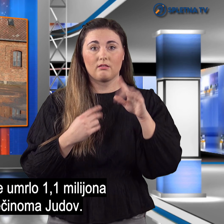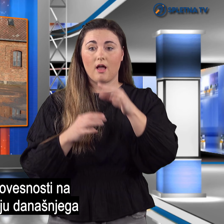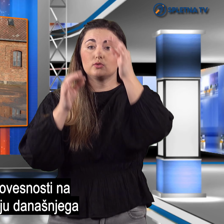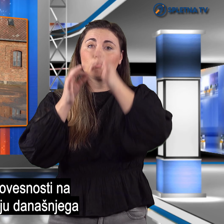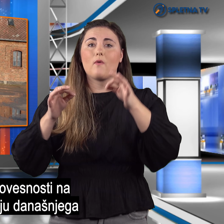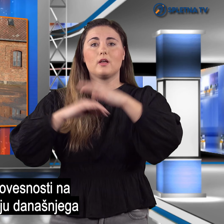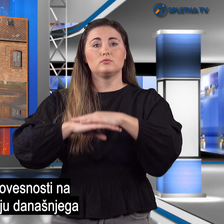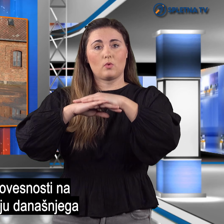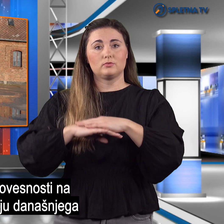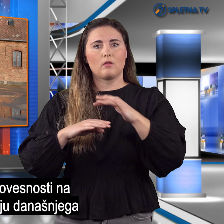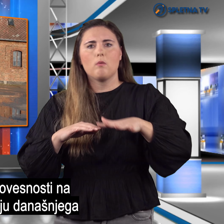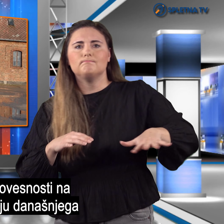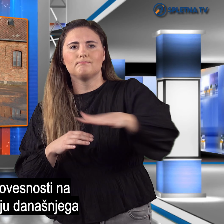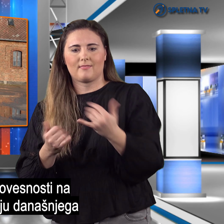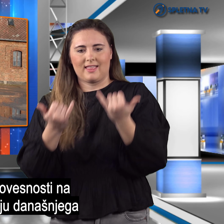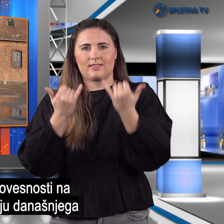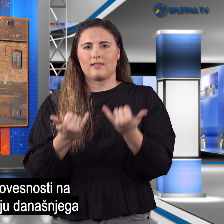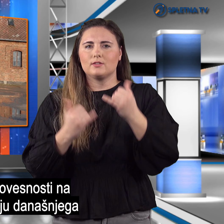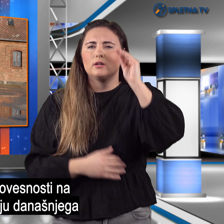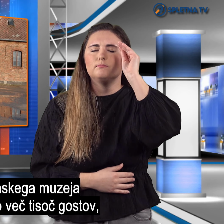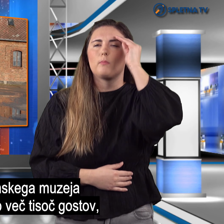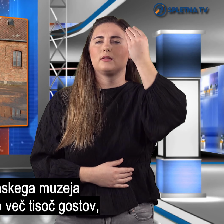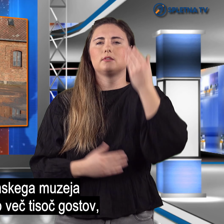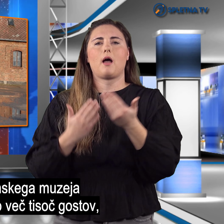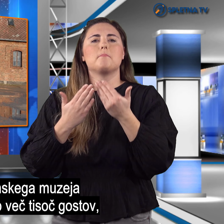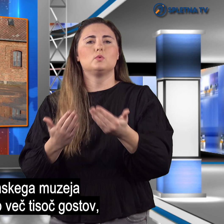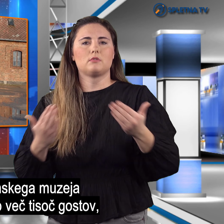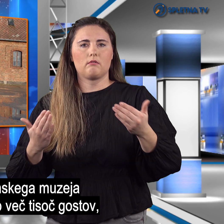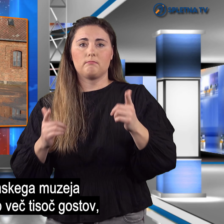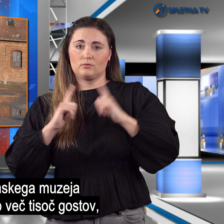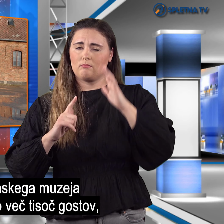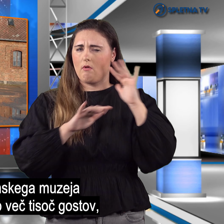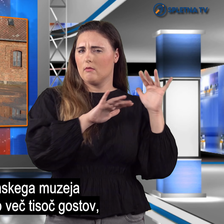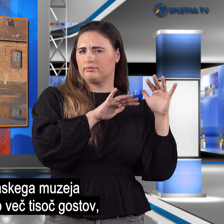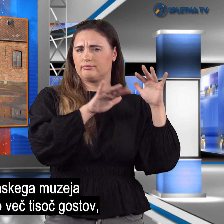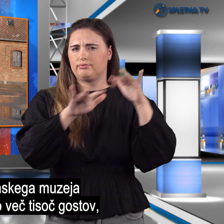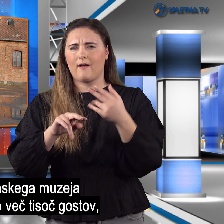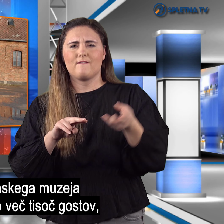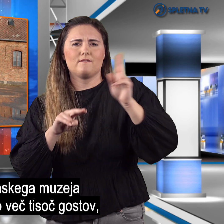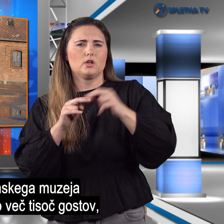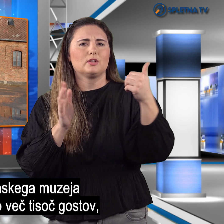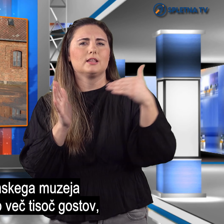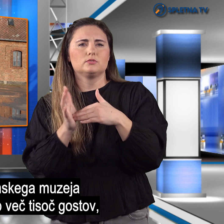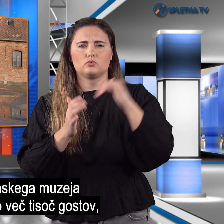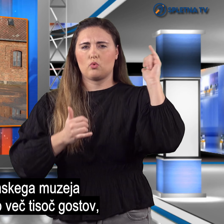Na slovesnosti na območju današnjega spominskega muzeja pričakujejo več tisoč gostov, med njimi tudi več